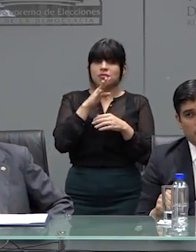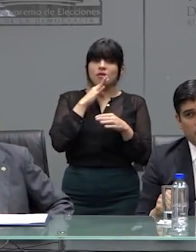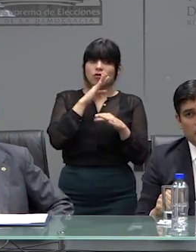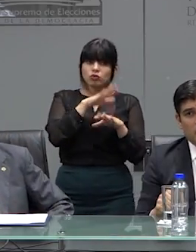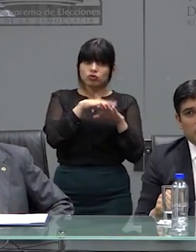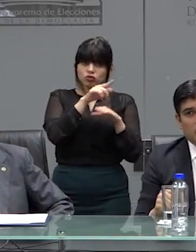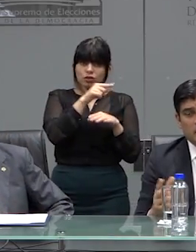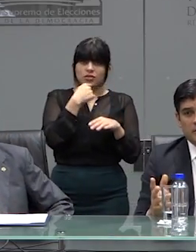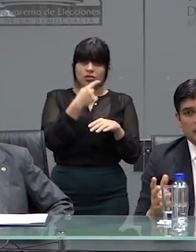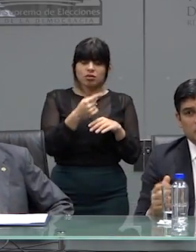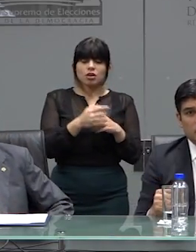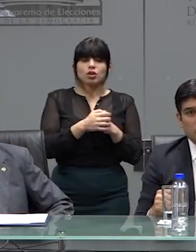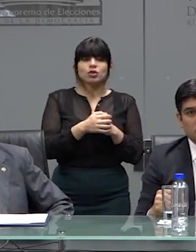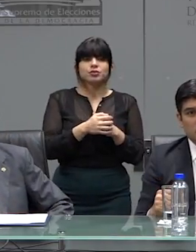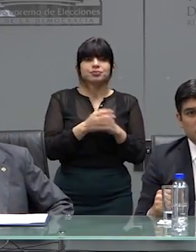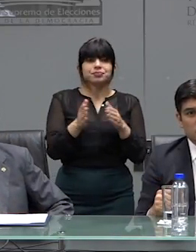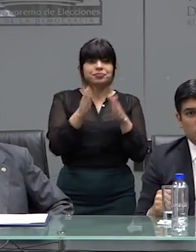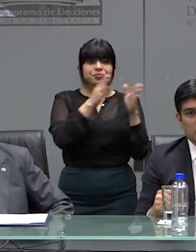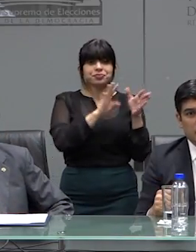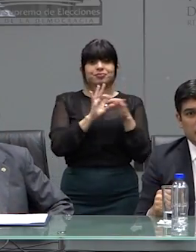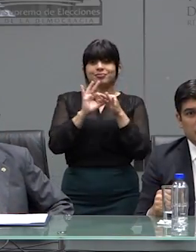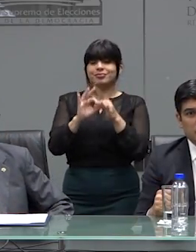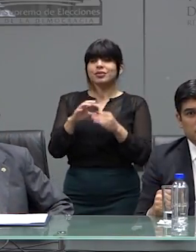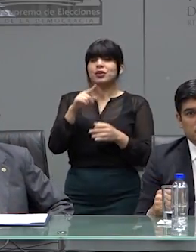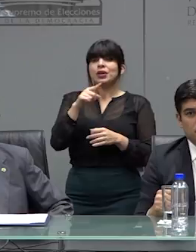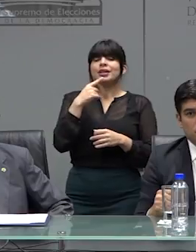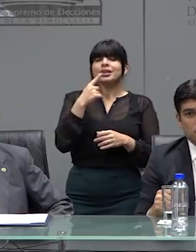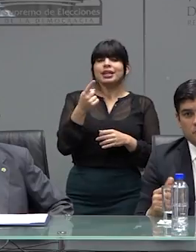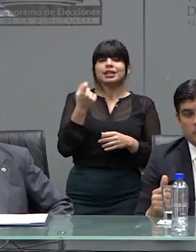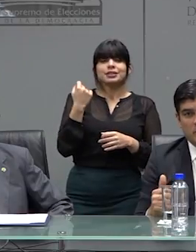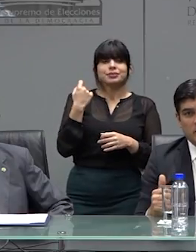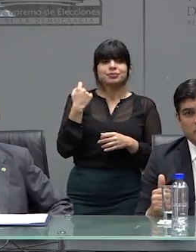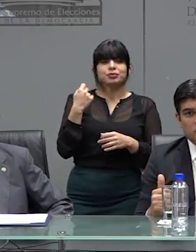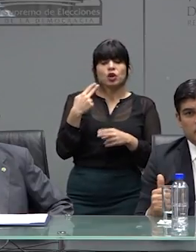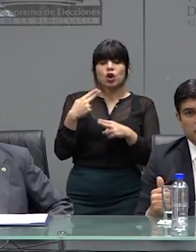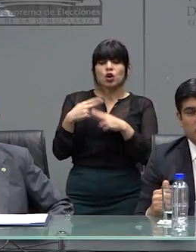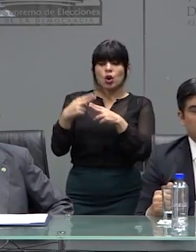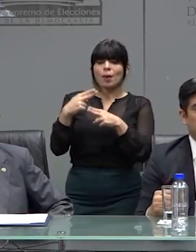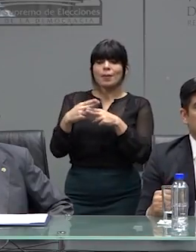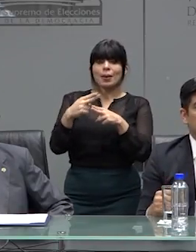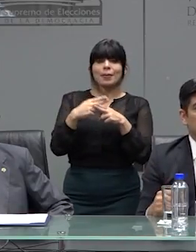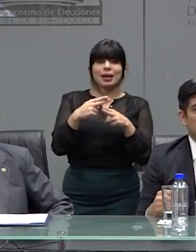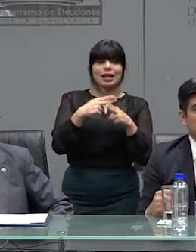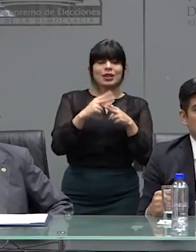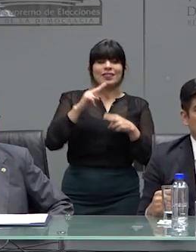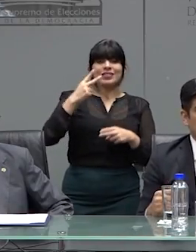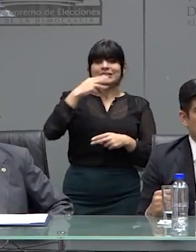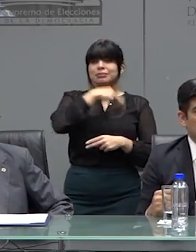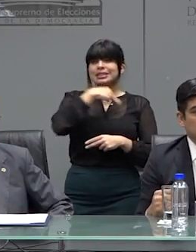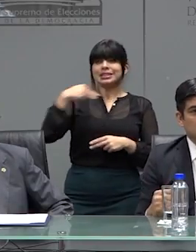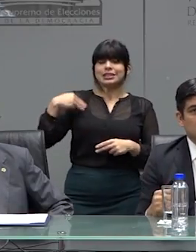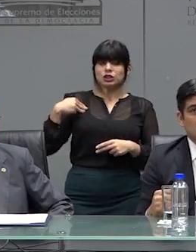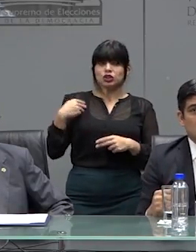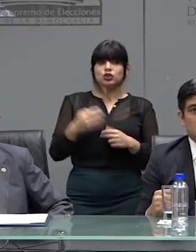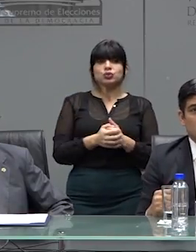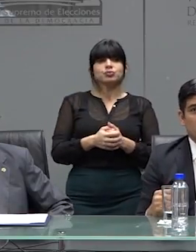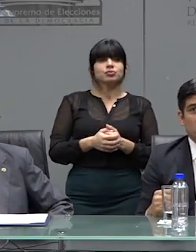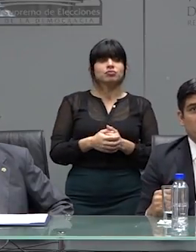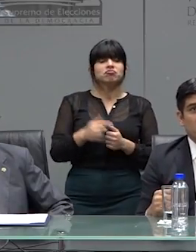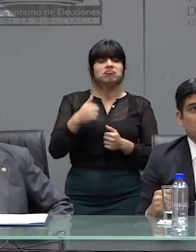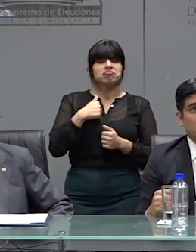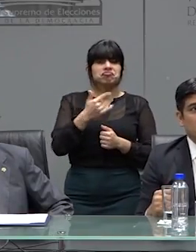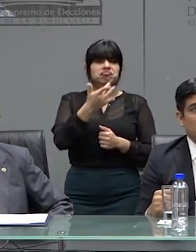declaraciones. Y en relación a lo que se menciona de nombramientos, particularmente de viceministros o viceministras,